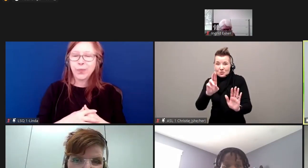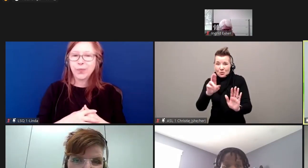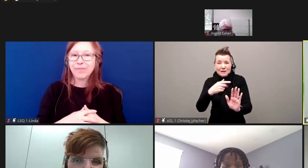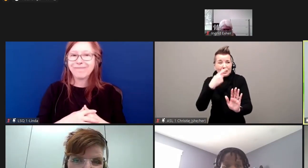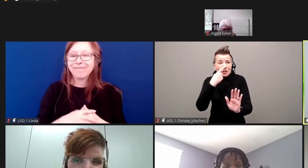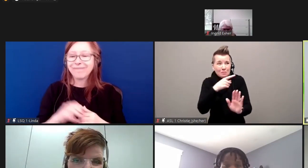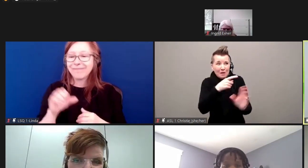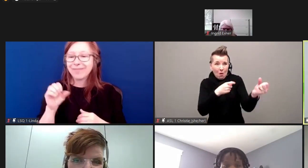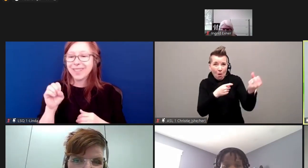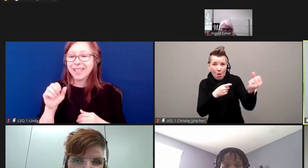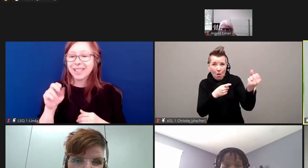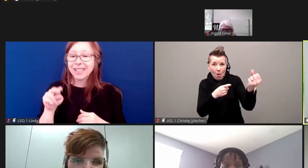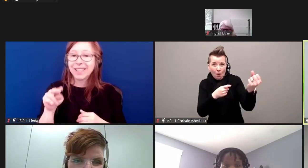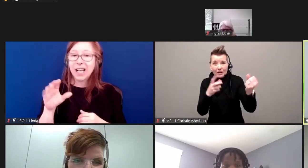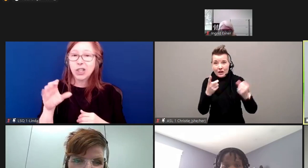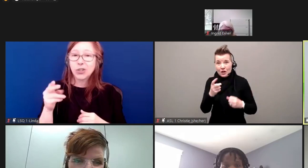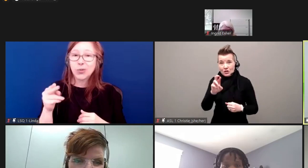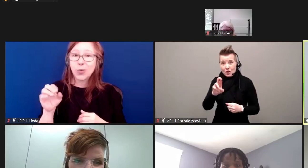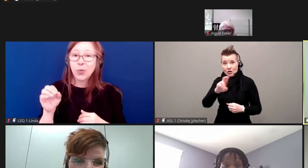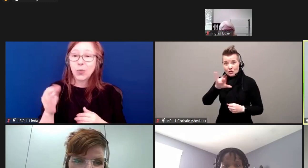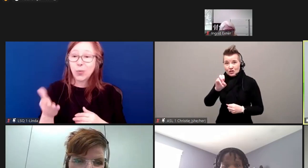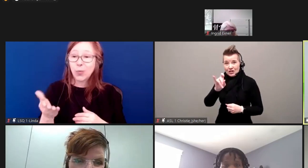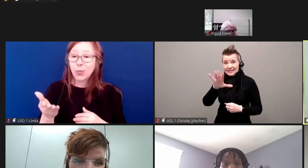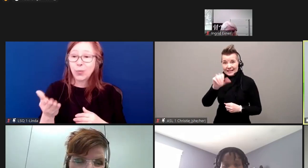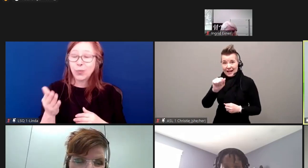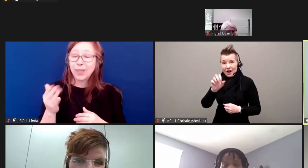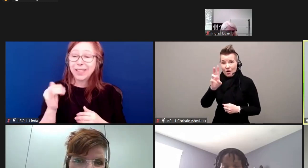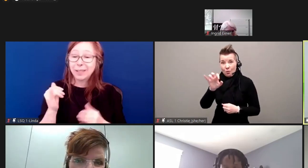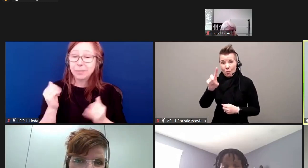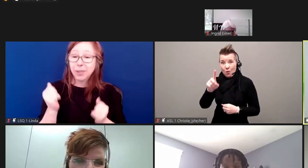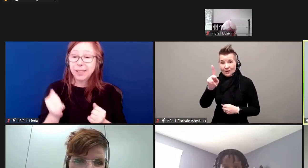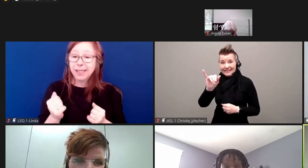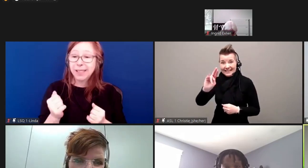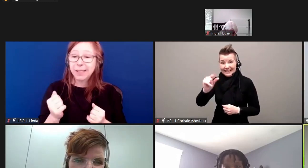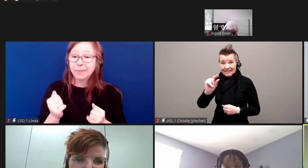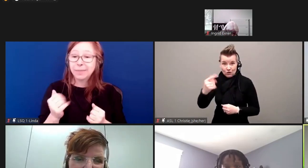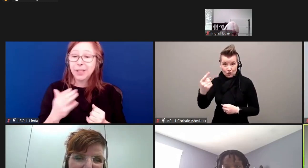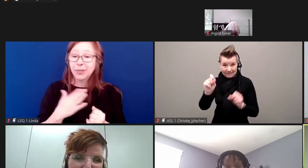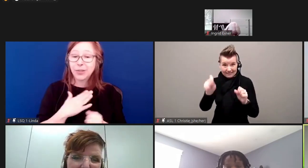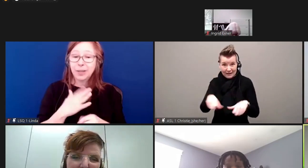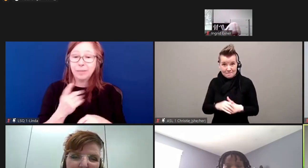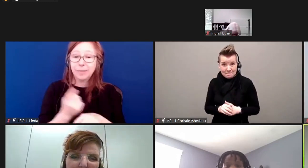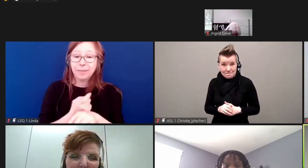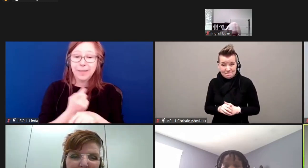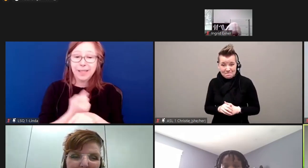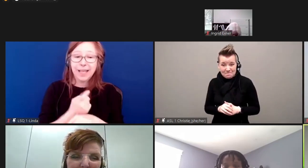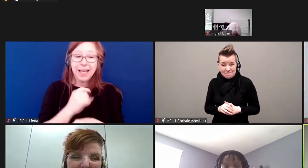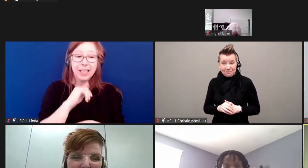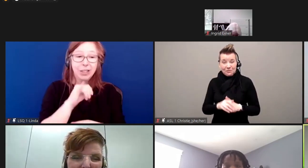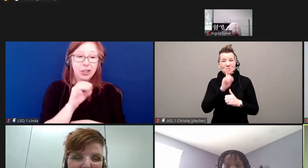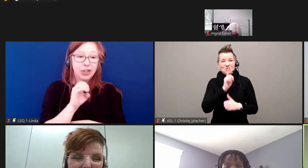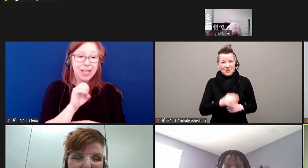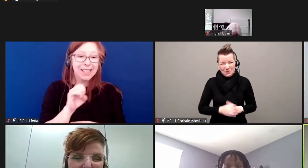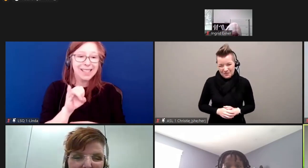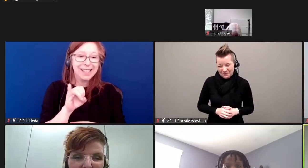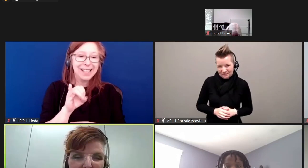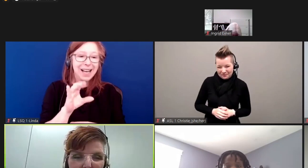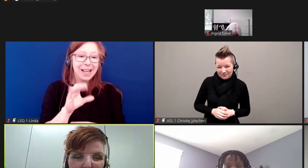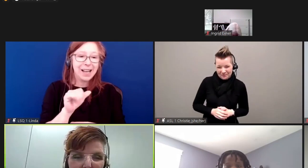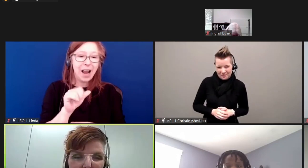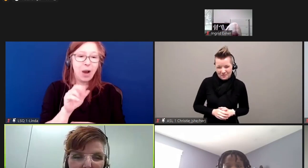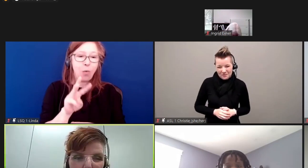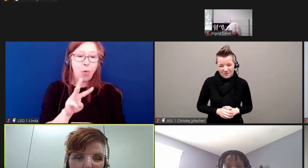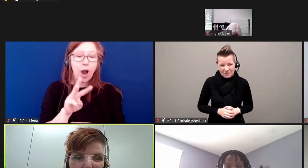Sancho, si possible, j'aimerais que la doctoresse Jessica Ward King se présente avant vous.